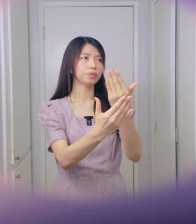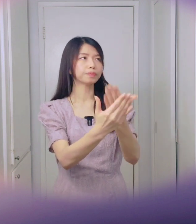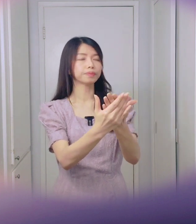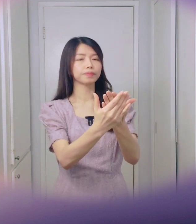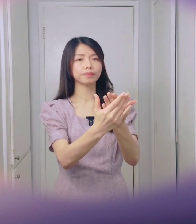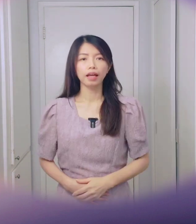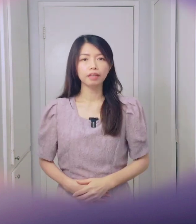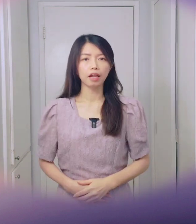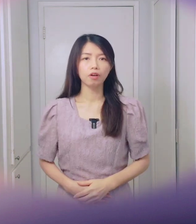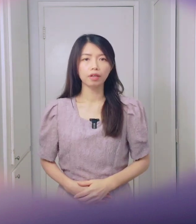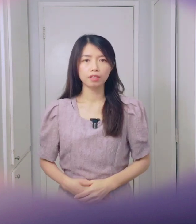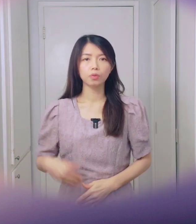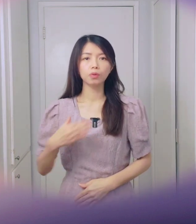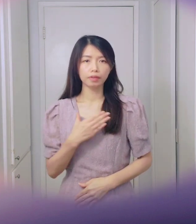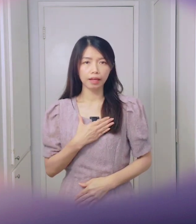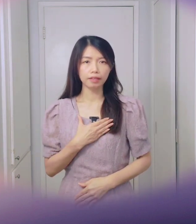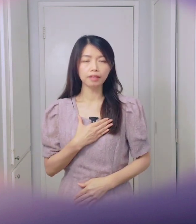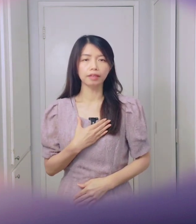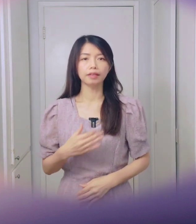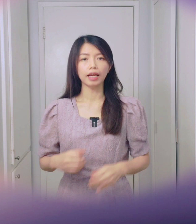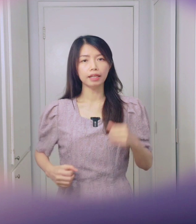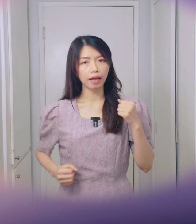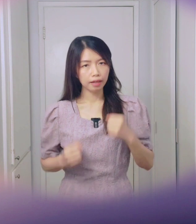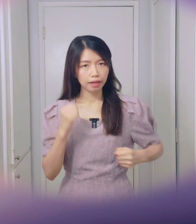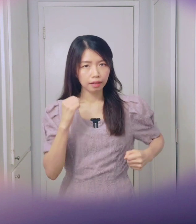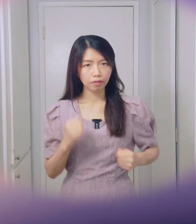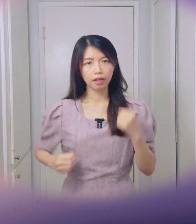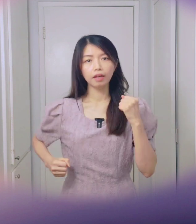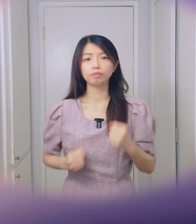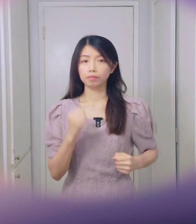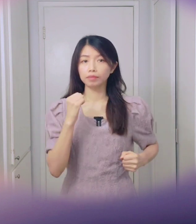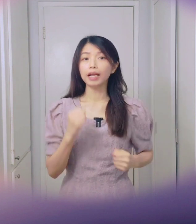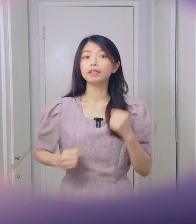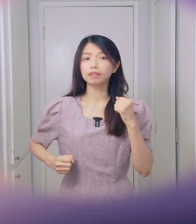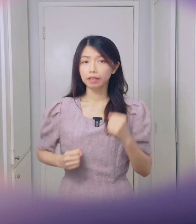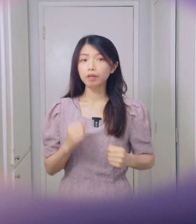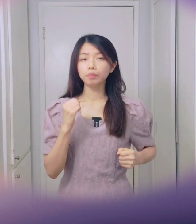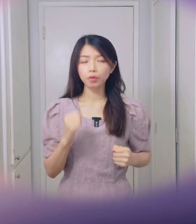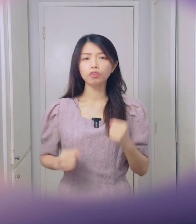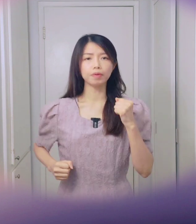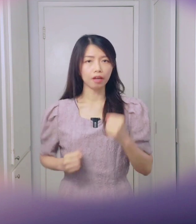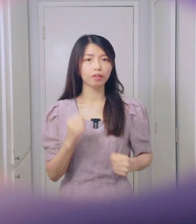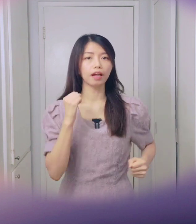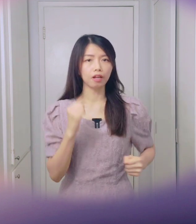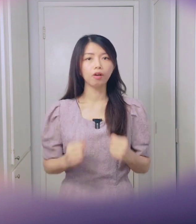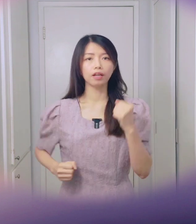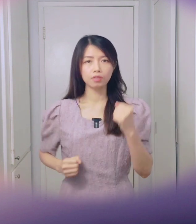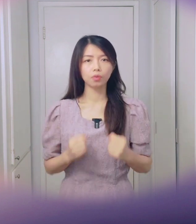보내주오. 나는 달려가겠소. 나는 달리다. 이렇게 달리는 듯한 표현 해주시면